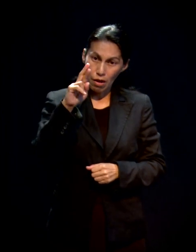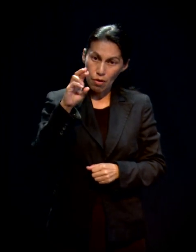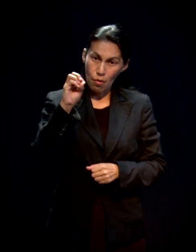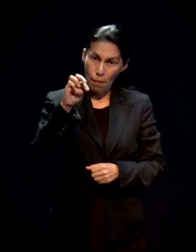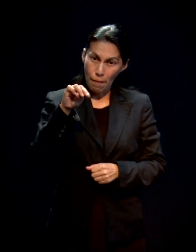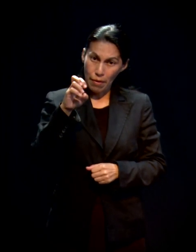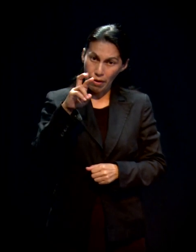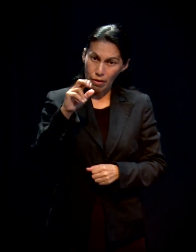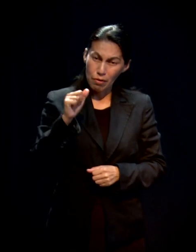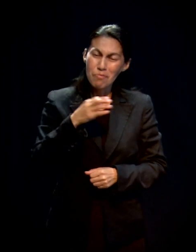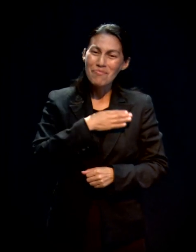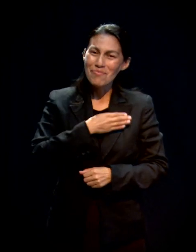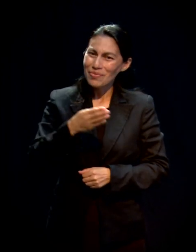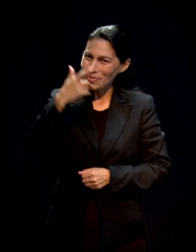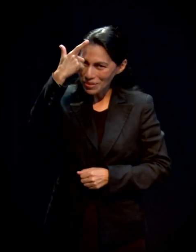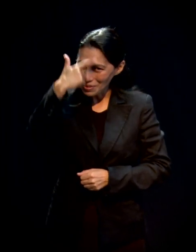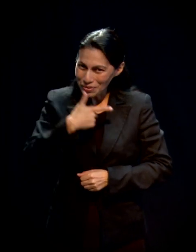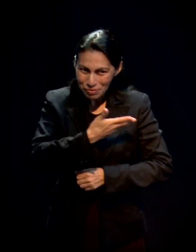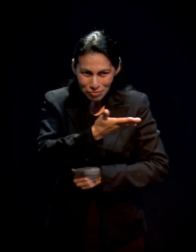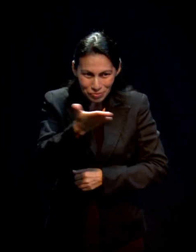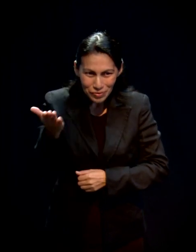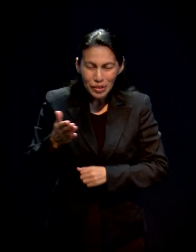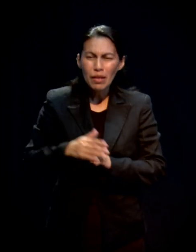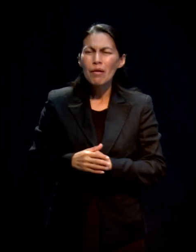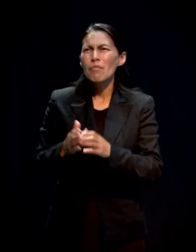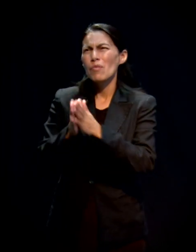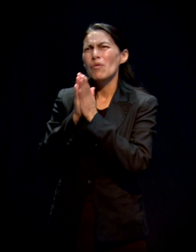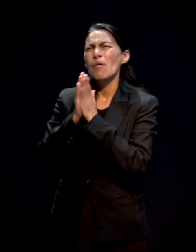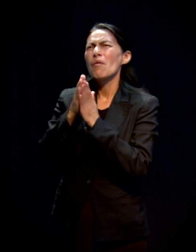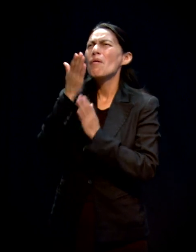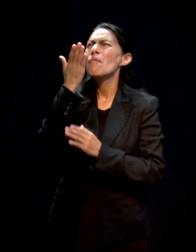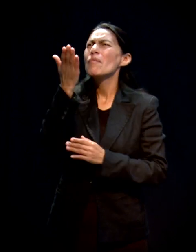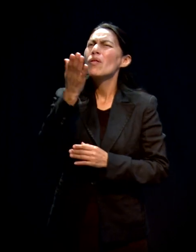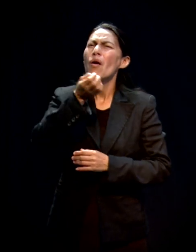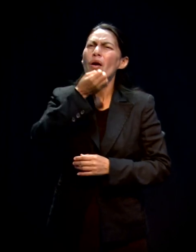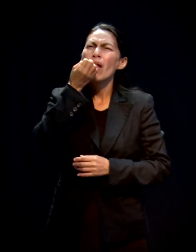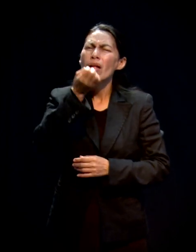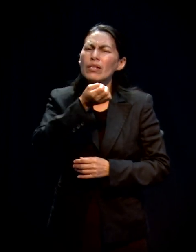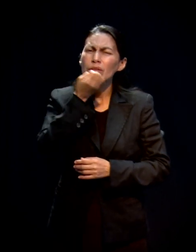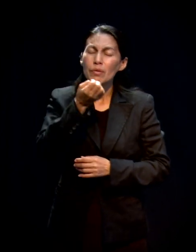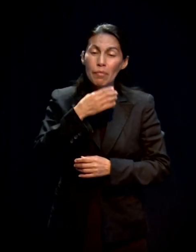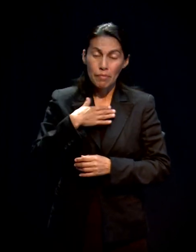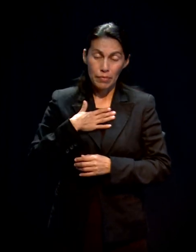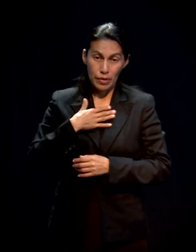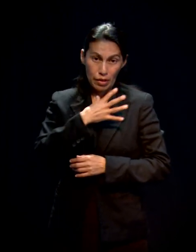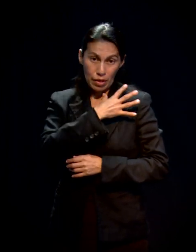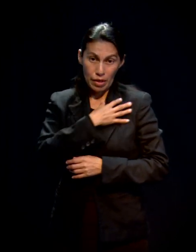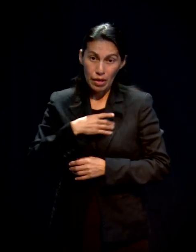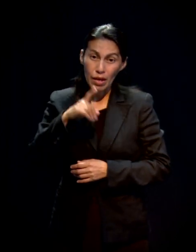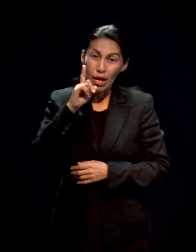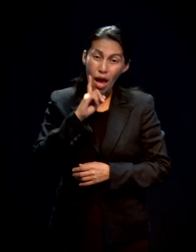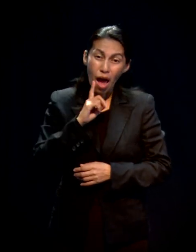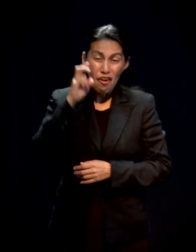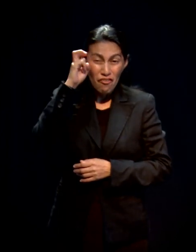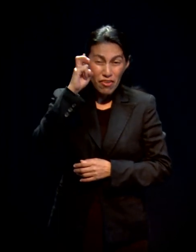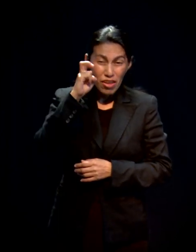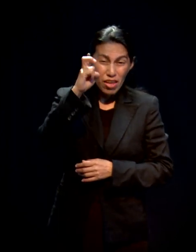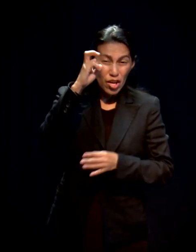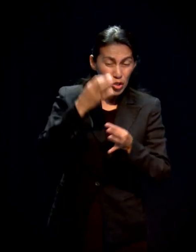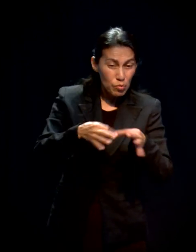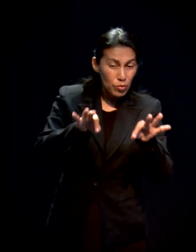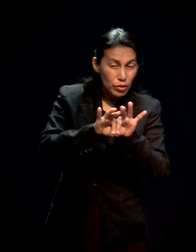para todos por favor pido oración por mi hija que tiene realizar un viaje y para que dios les dé